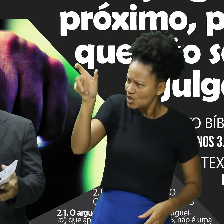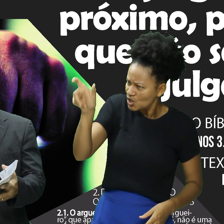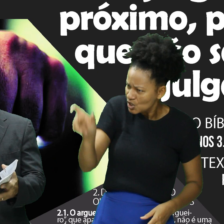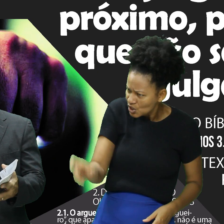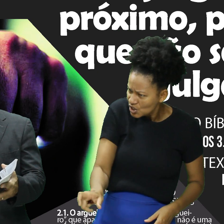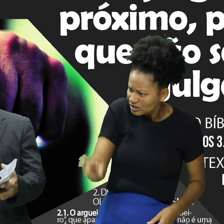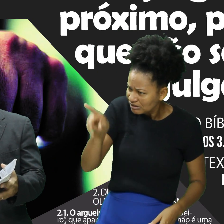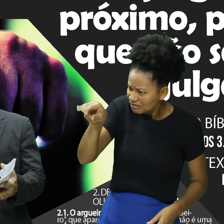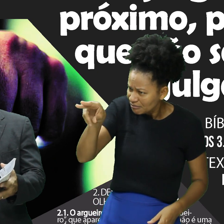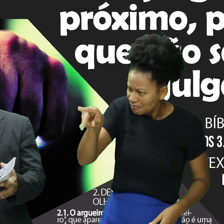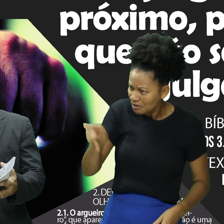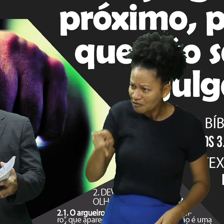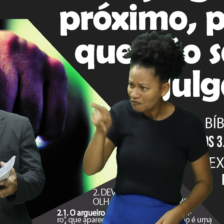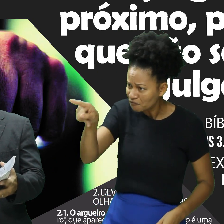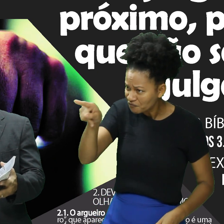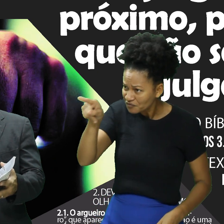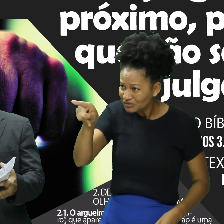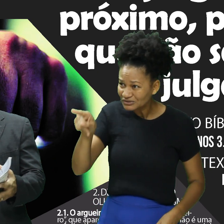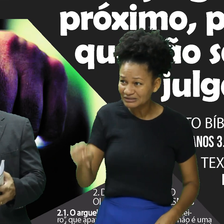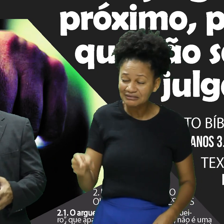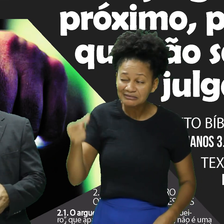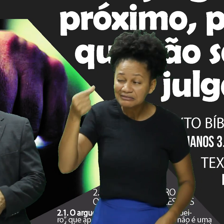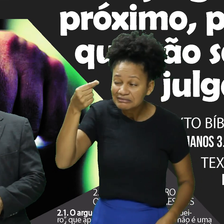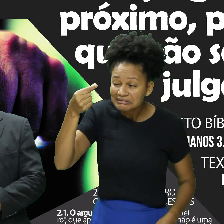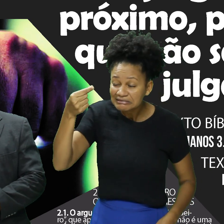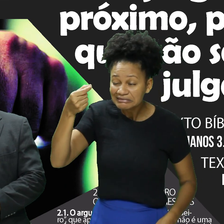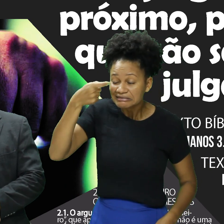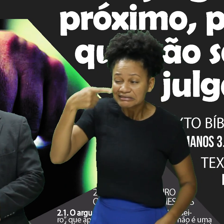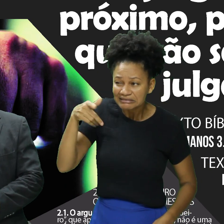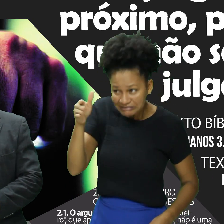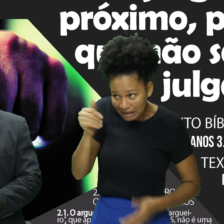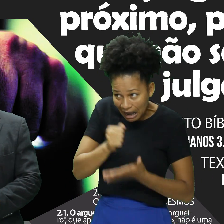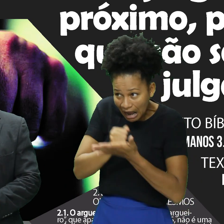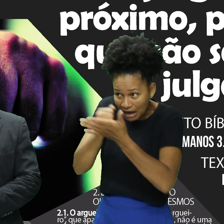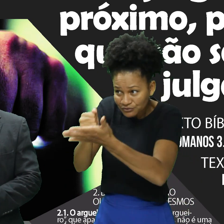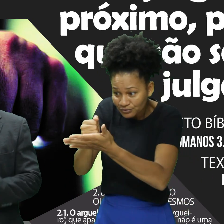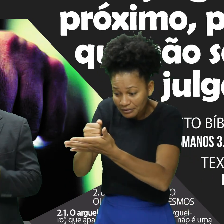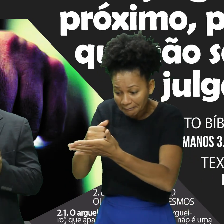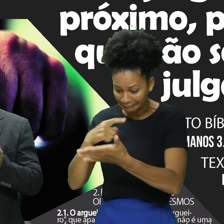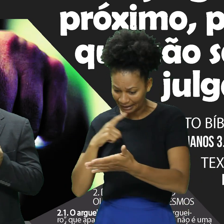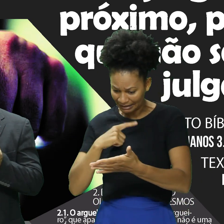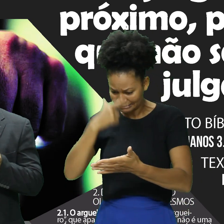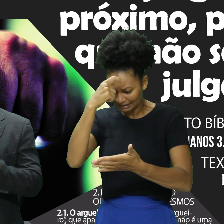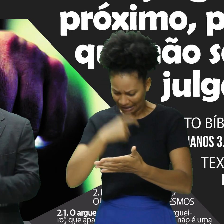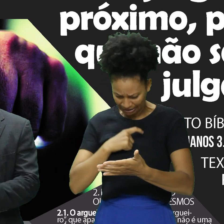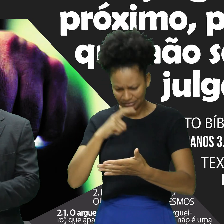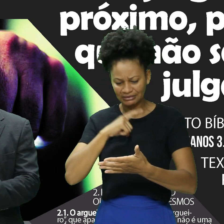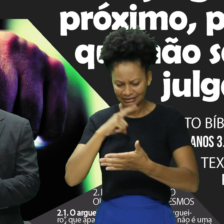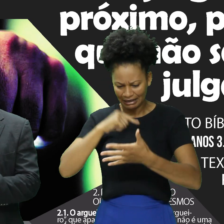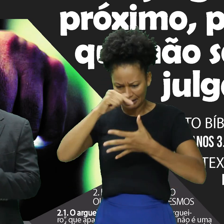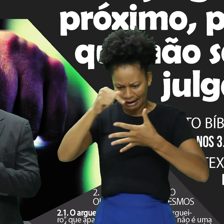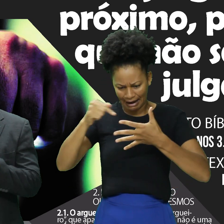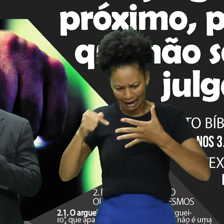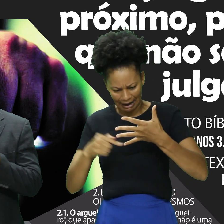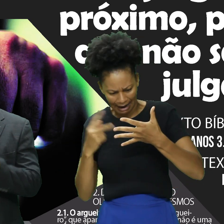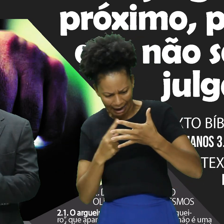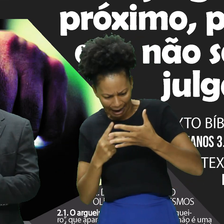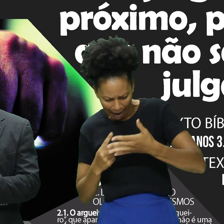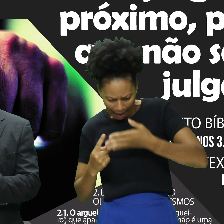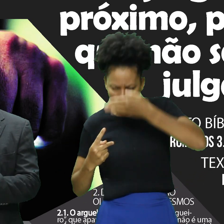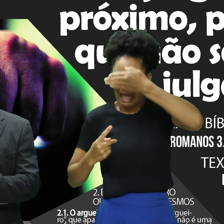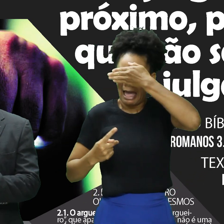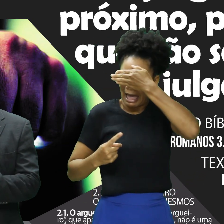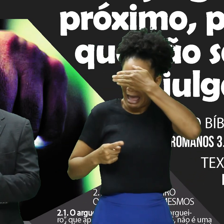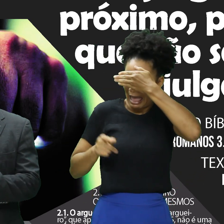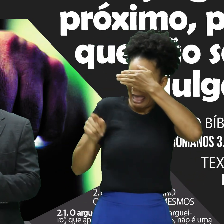o argueiro do teu olho, estando uma trave no teu. Jesus, ele enfatiza, ele